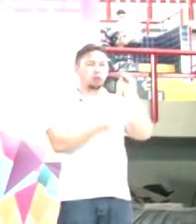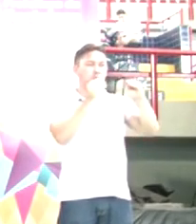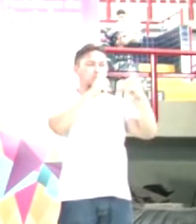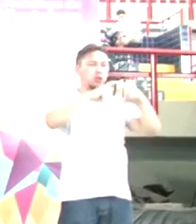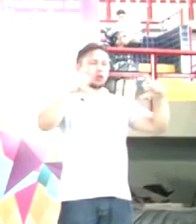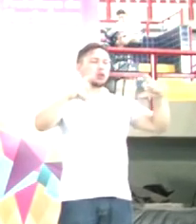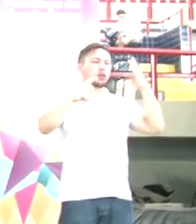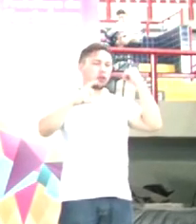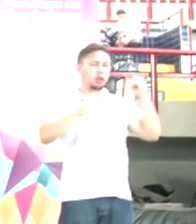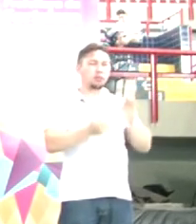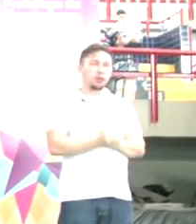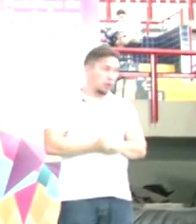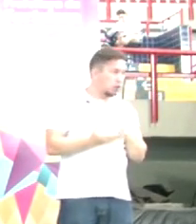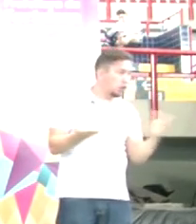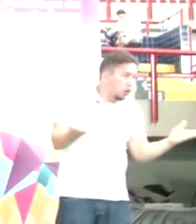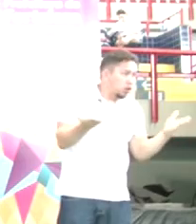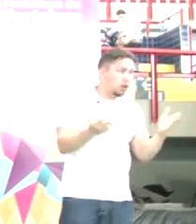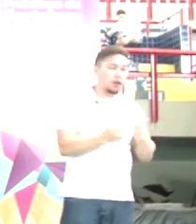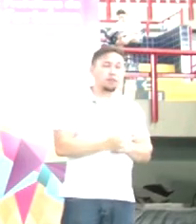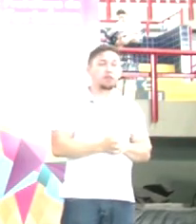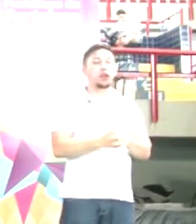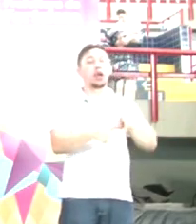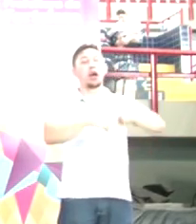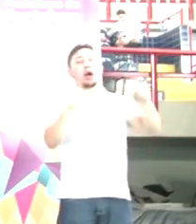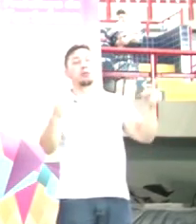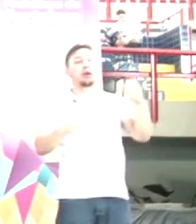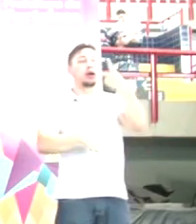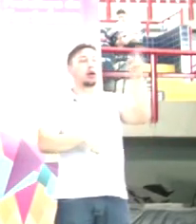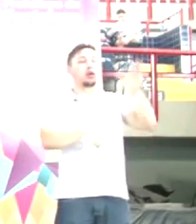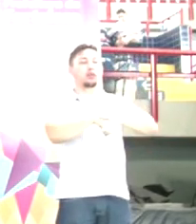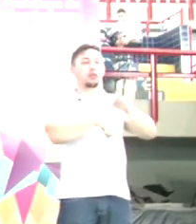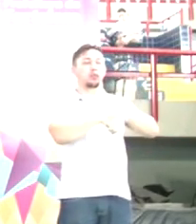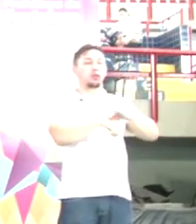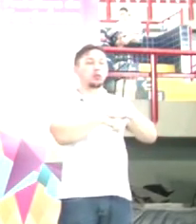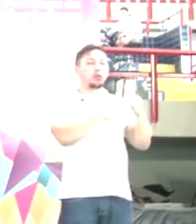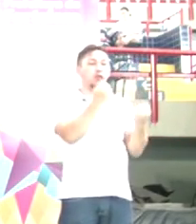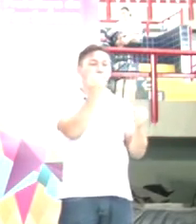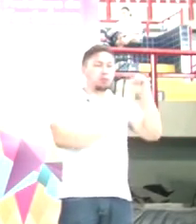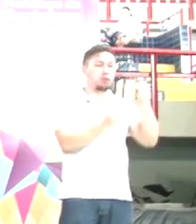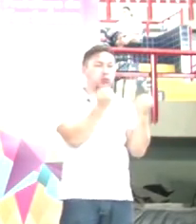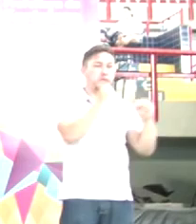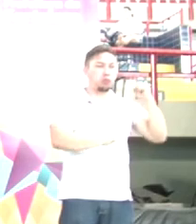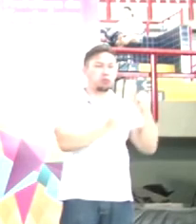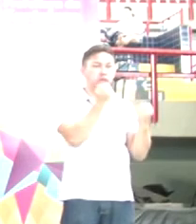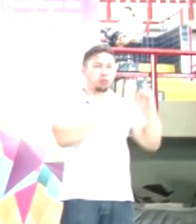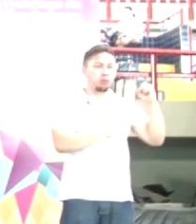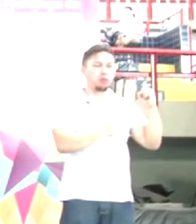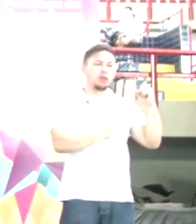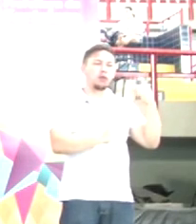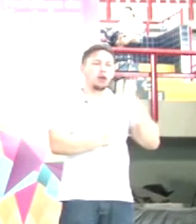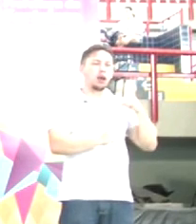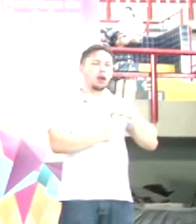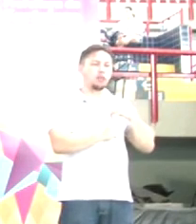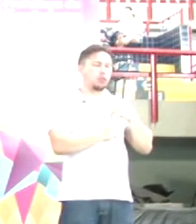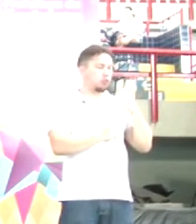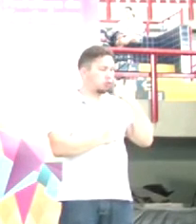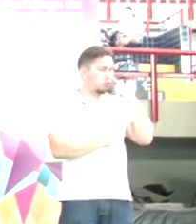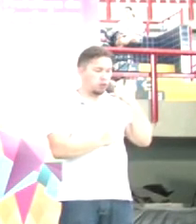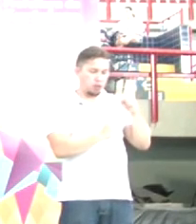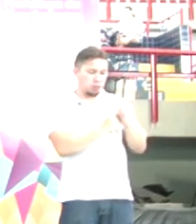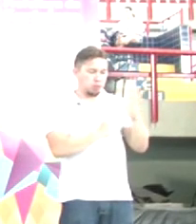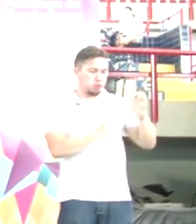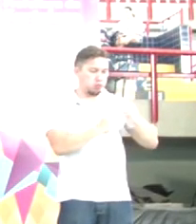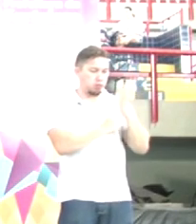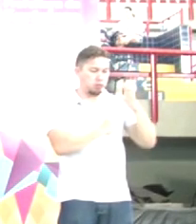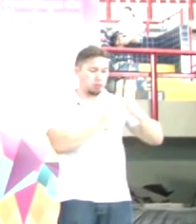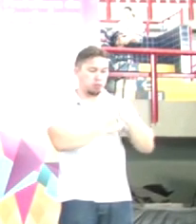reações. Titi, mas o que é você promover uma combustão? É você queimar. Então, Tiago, é